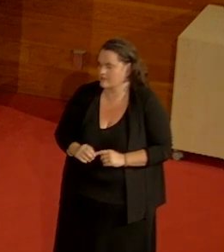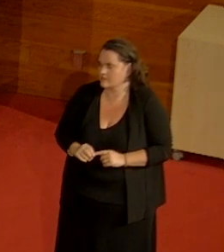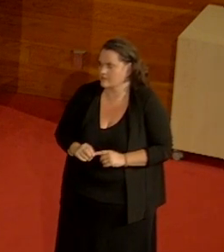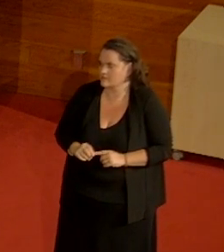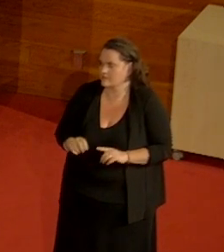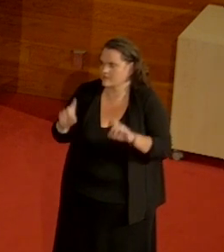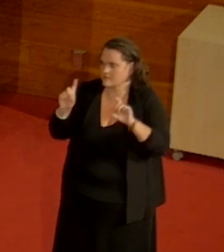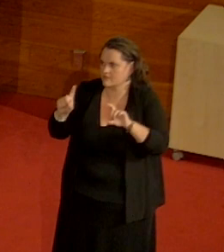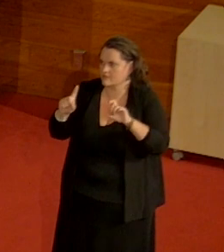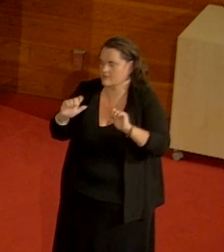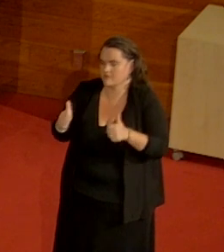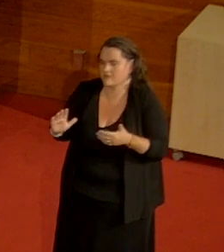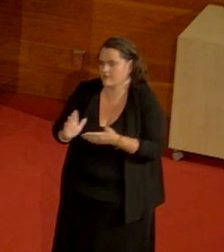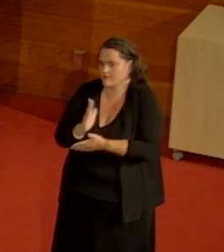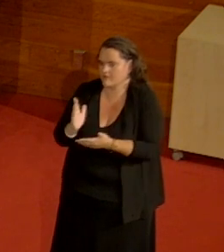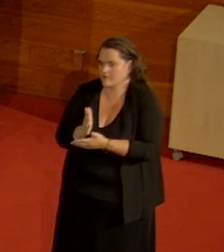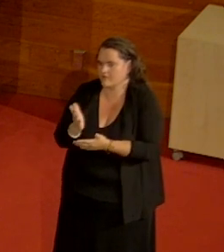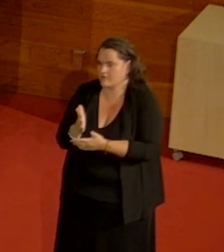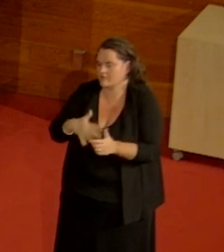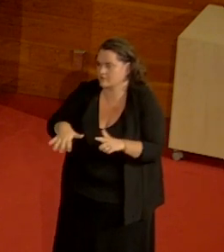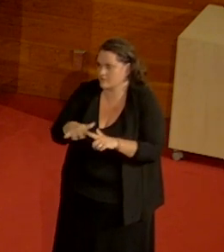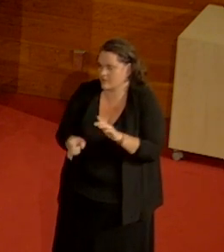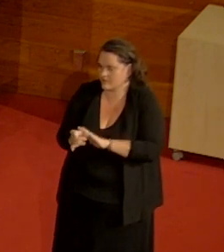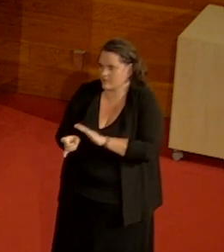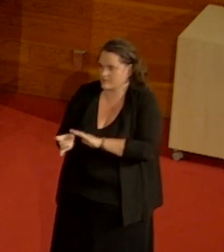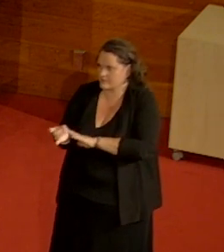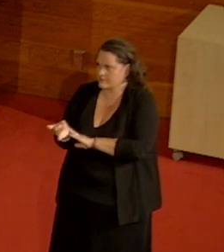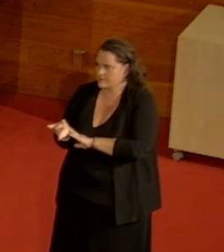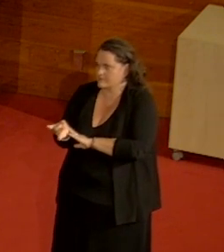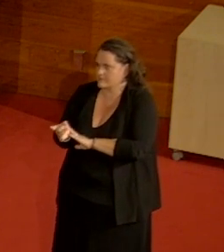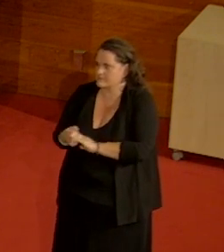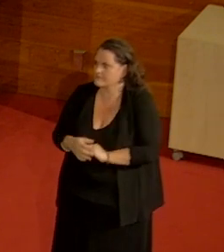generar estos Estos espacios para para